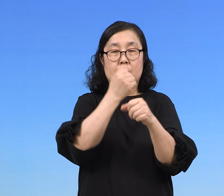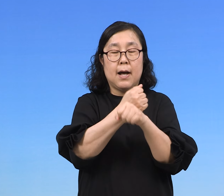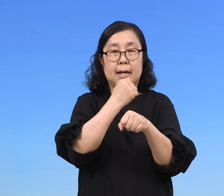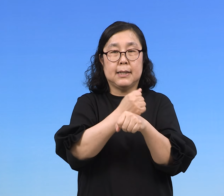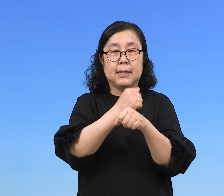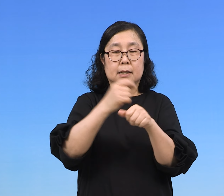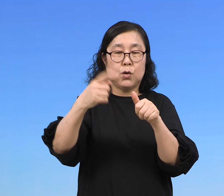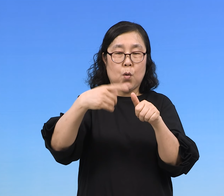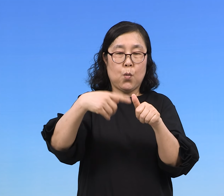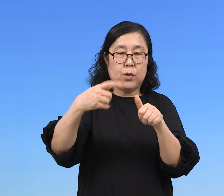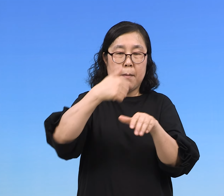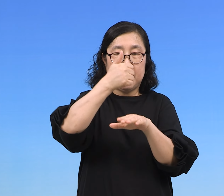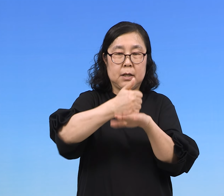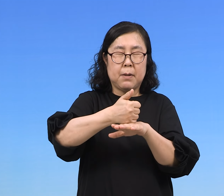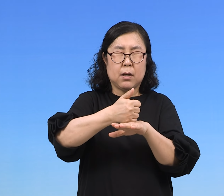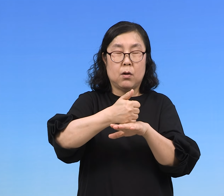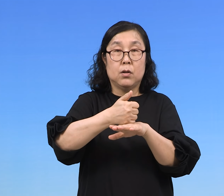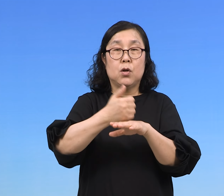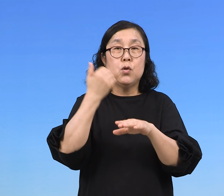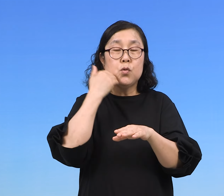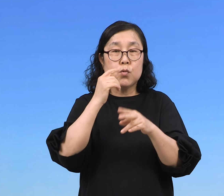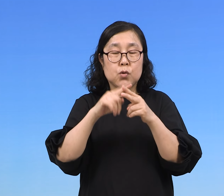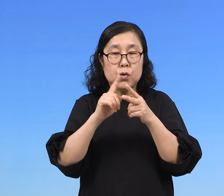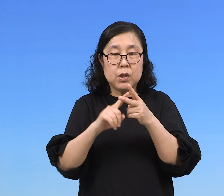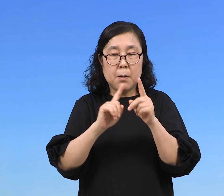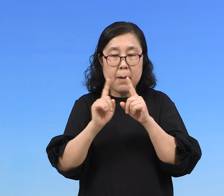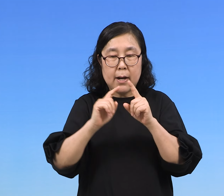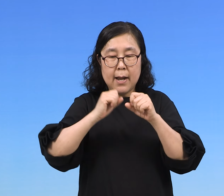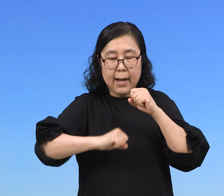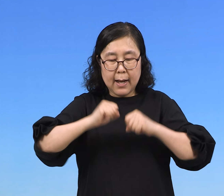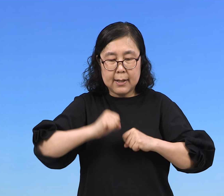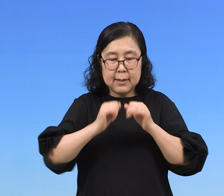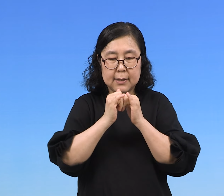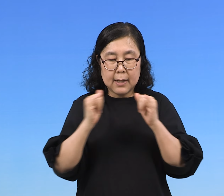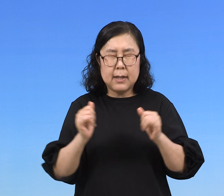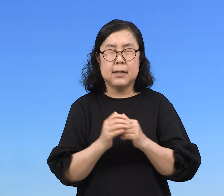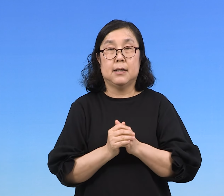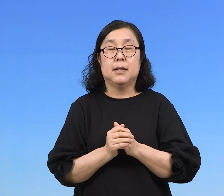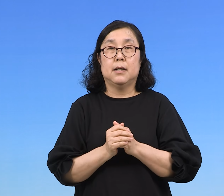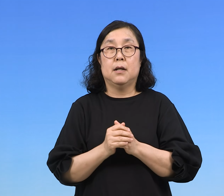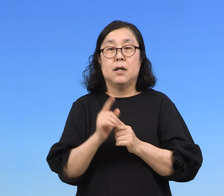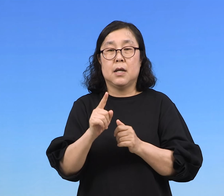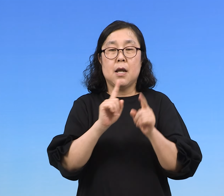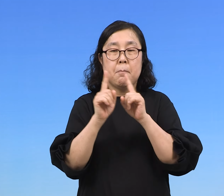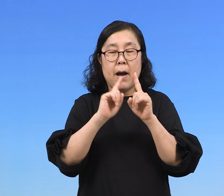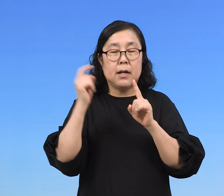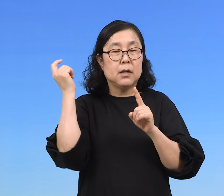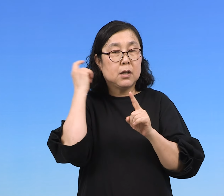뭐냐? 자, 보십시오. 그러므로 누구든지 나의 이 말을 듣고 행하는 자는